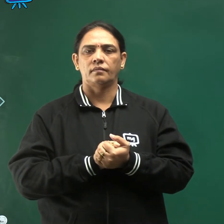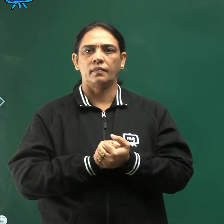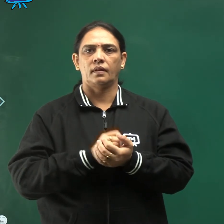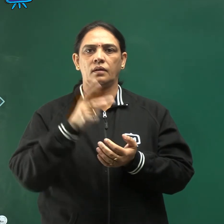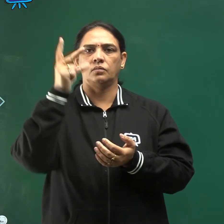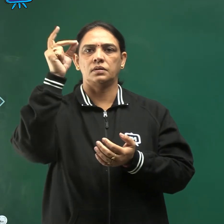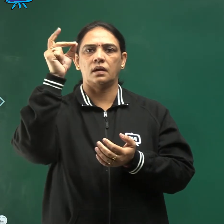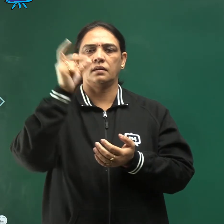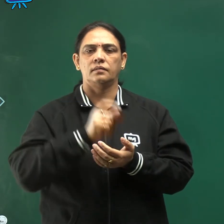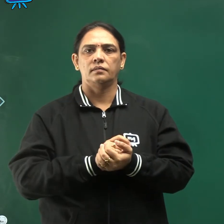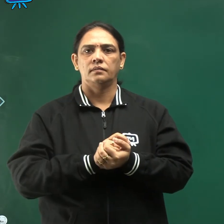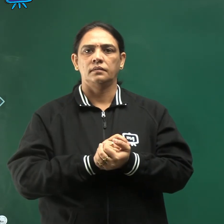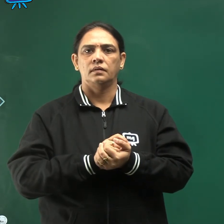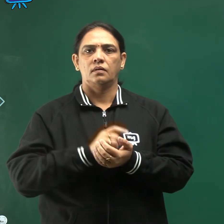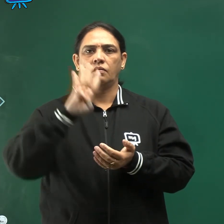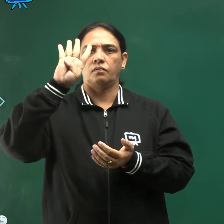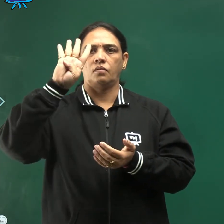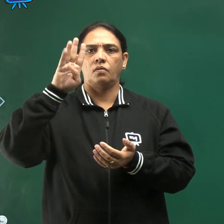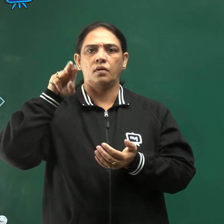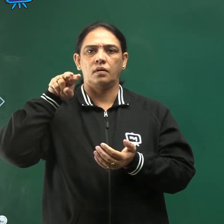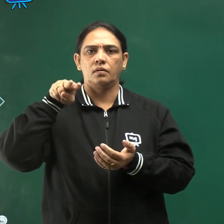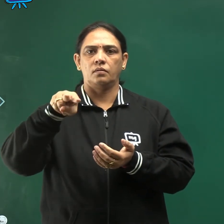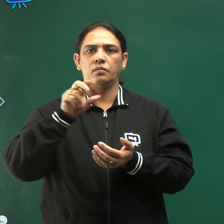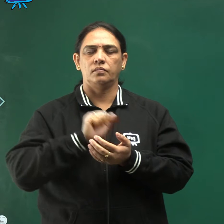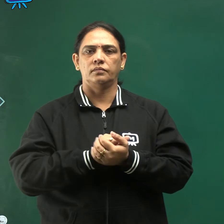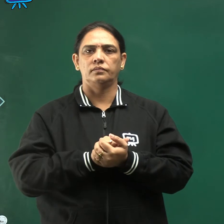दूसरा 400।